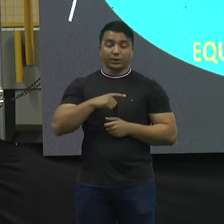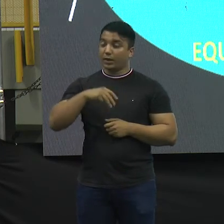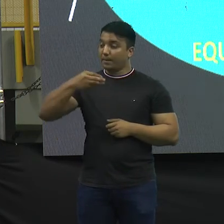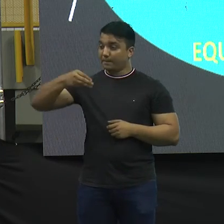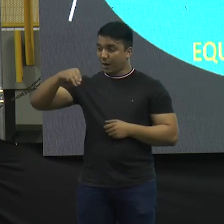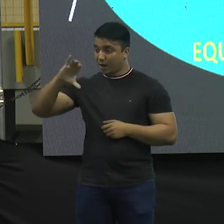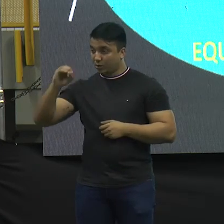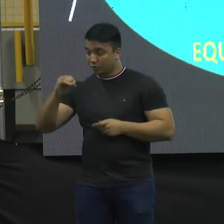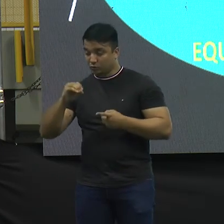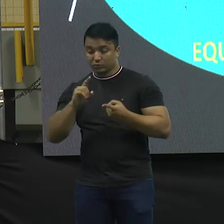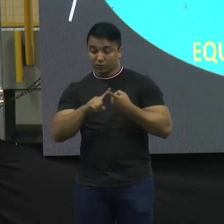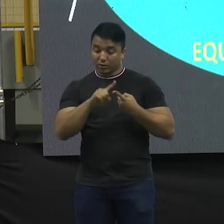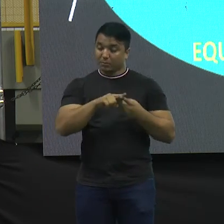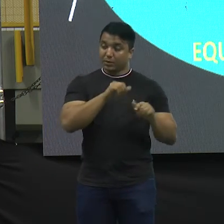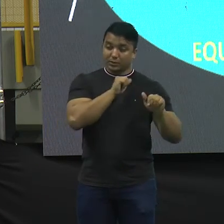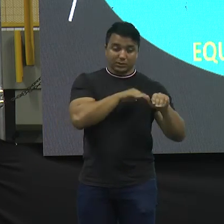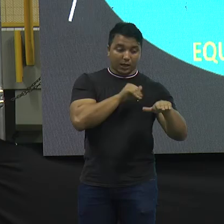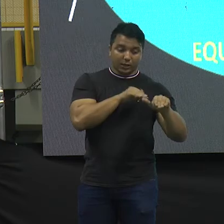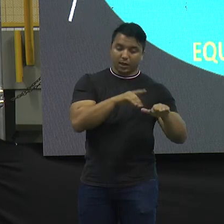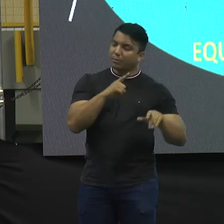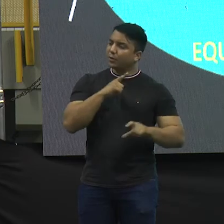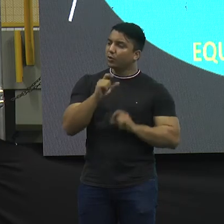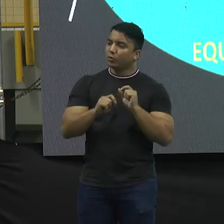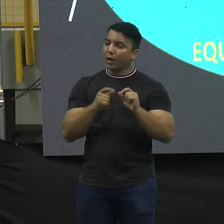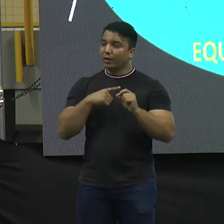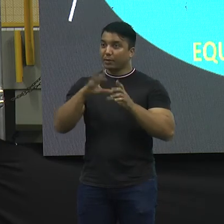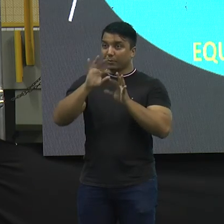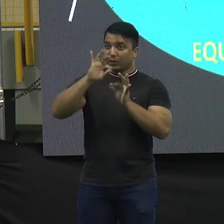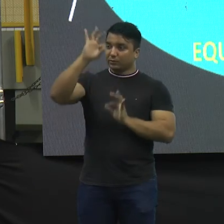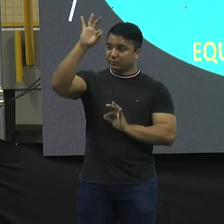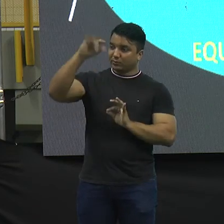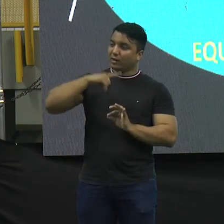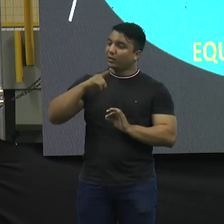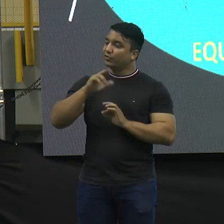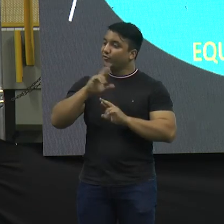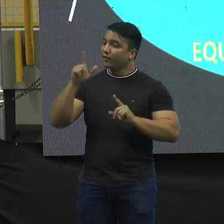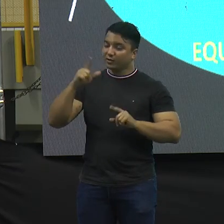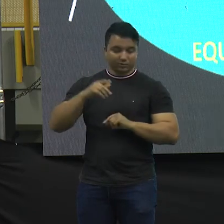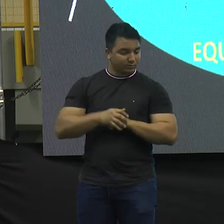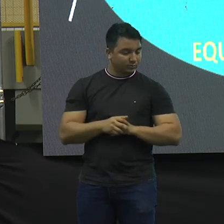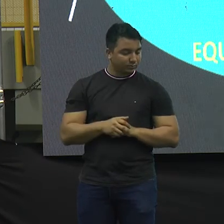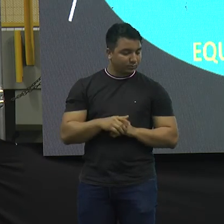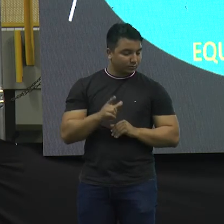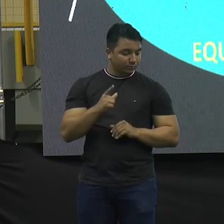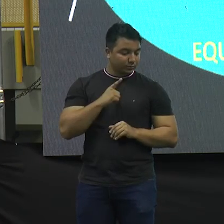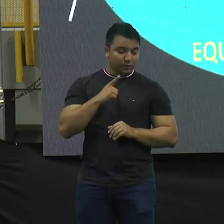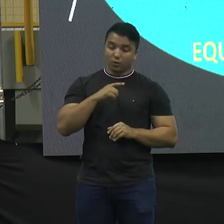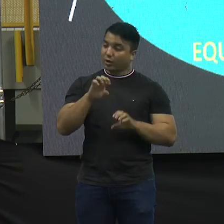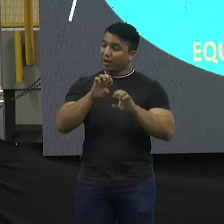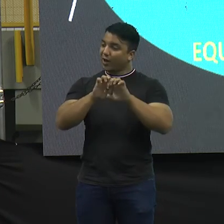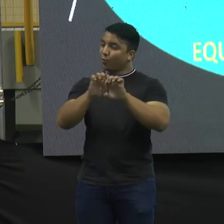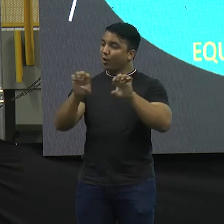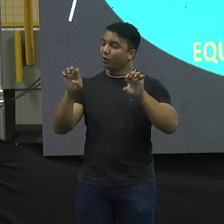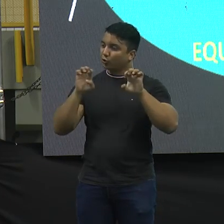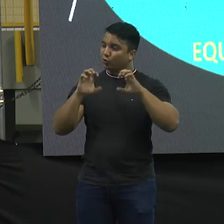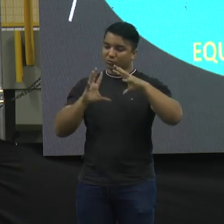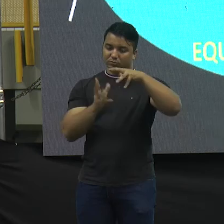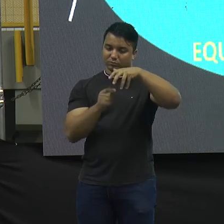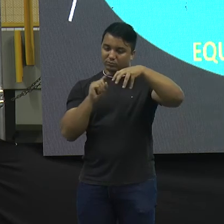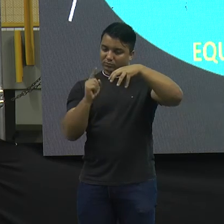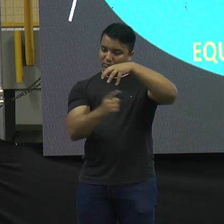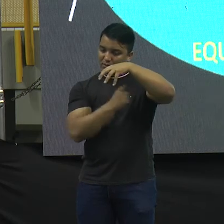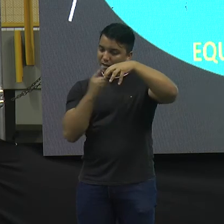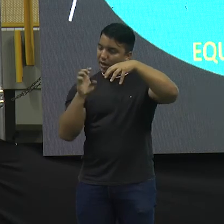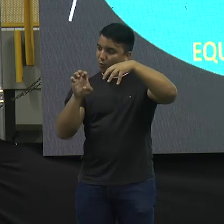setembro são aqueles períodos em que você tem o Sol passando pelo Equador. Então, tanto no hemisfério norte